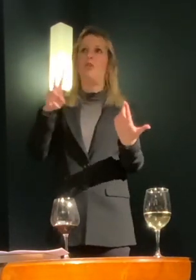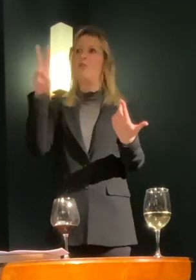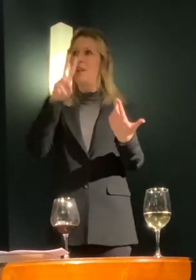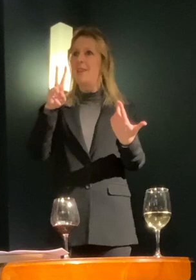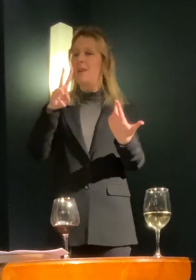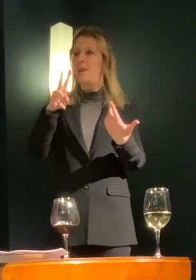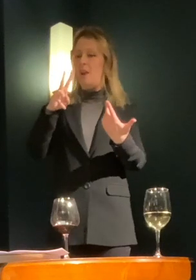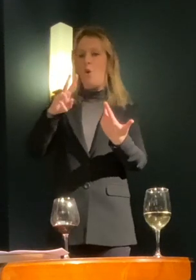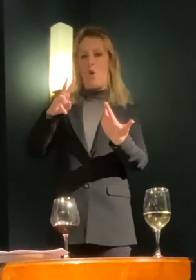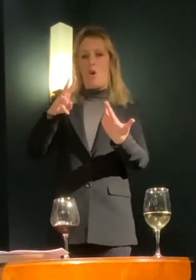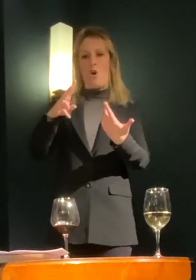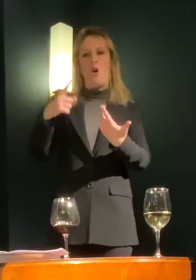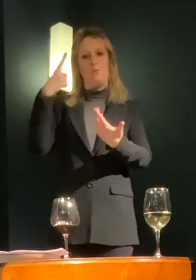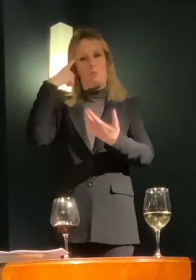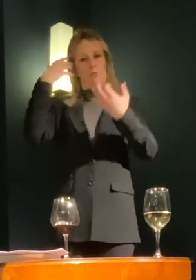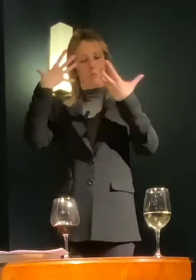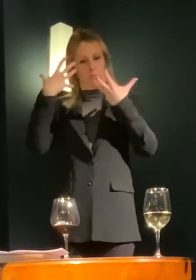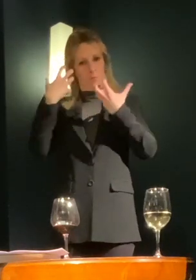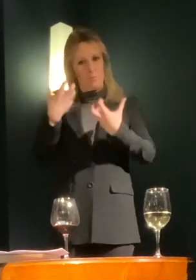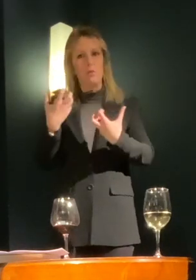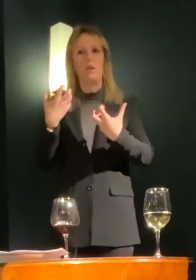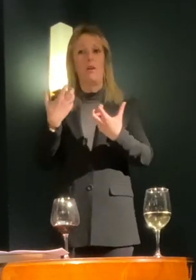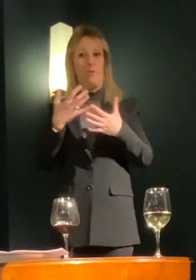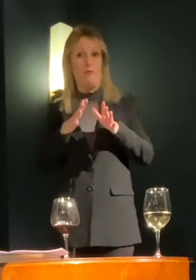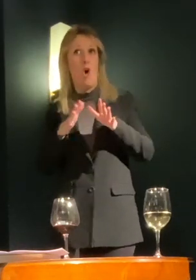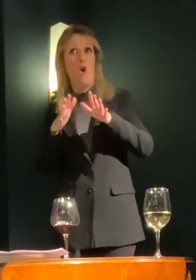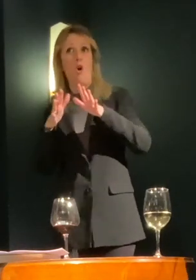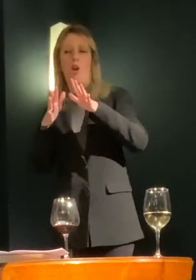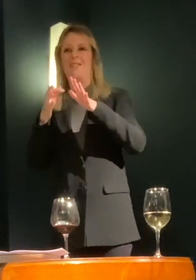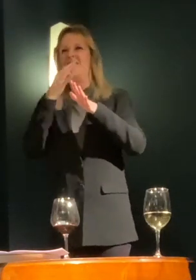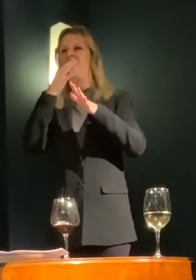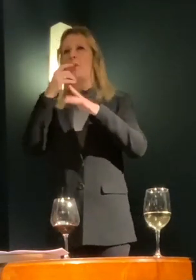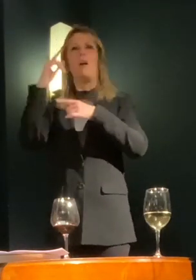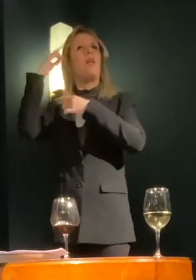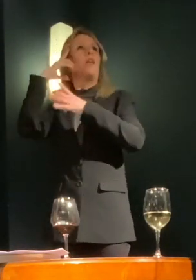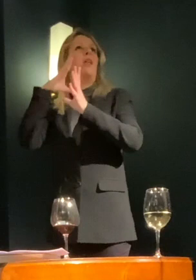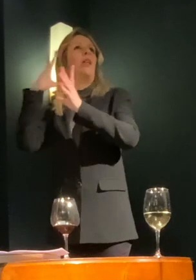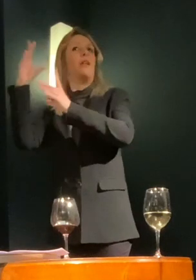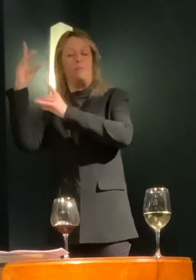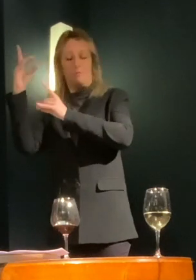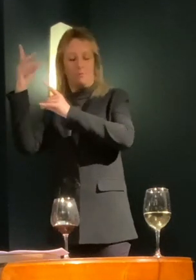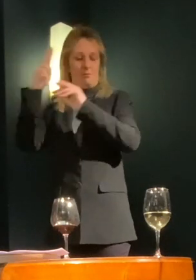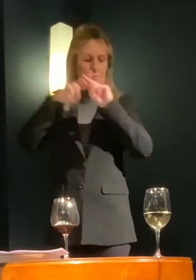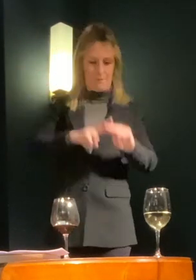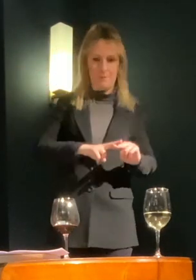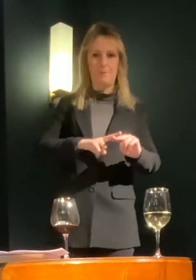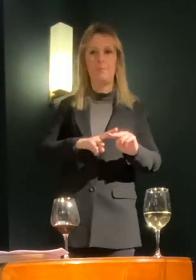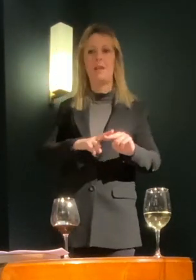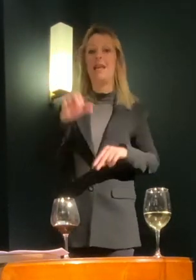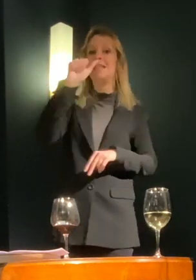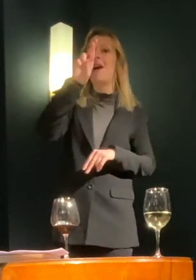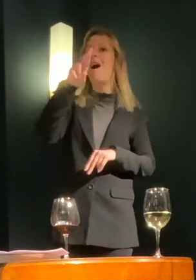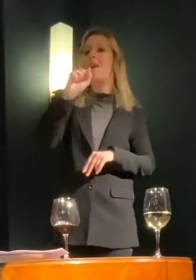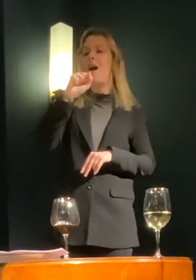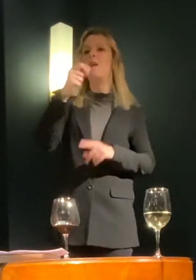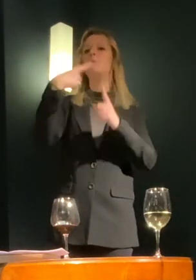ha ancora a terra nel momento in cui lui sta prendendo il volo. Quello che lui scopre nell'incontro con Sara e Andrea, che se vuoi sono un po' gli